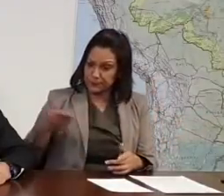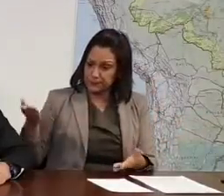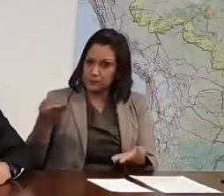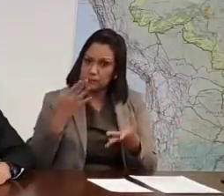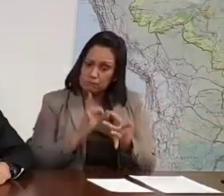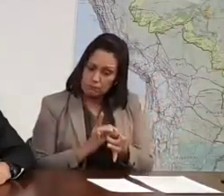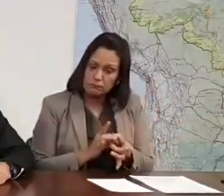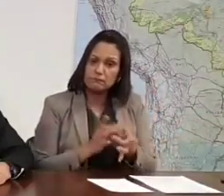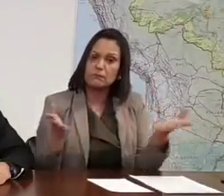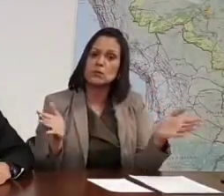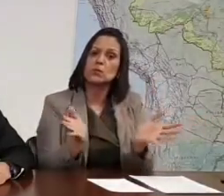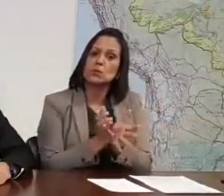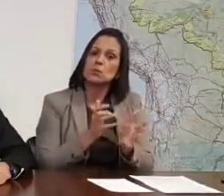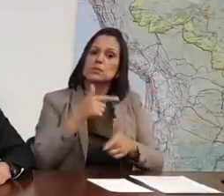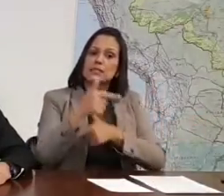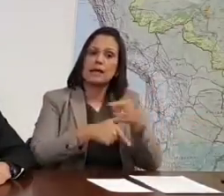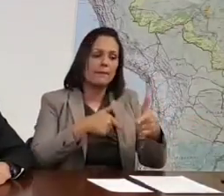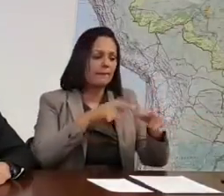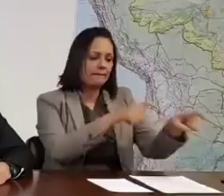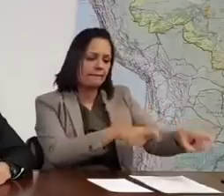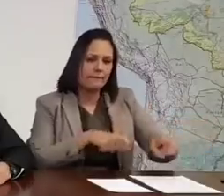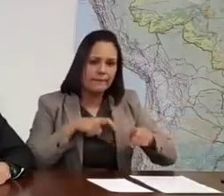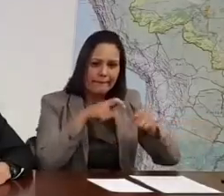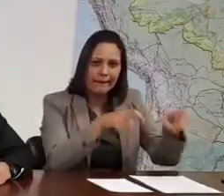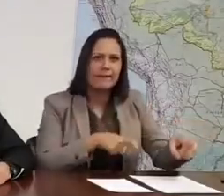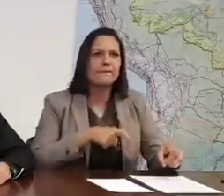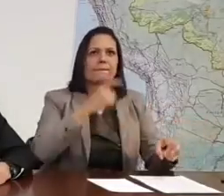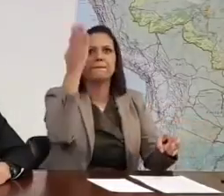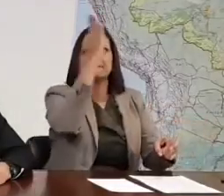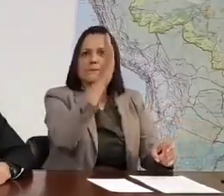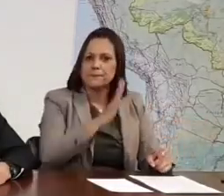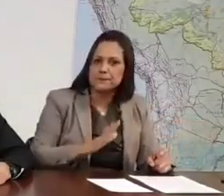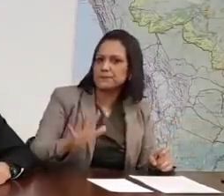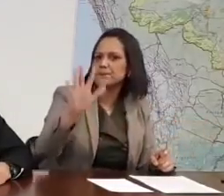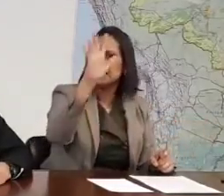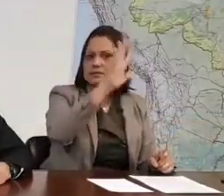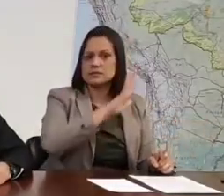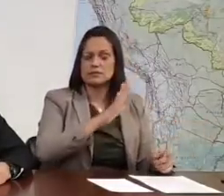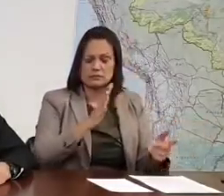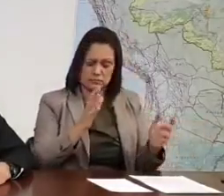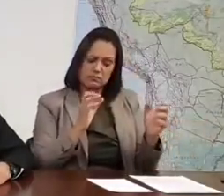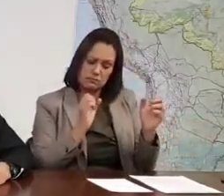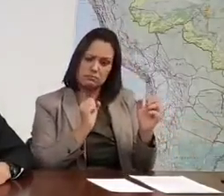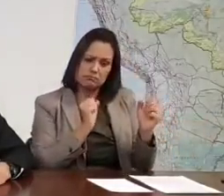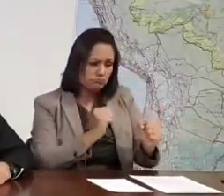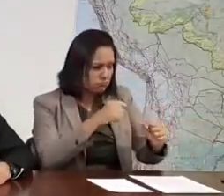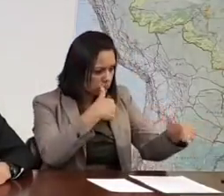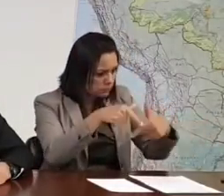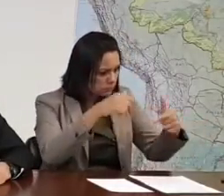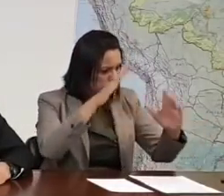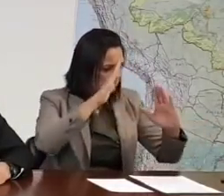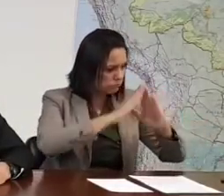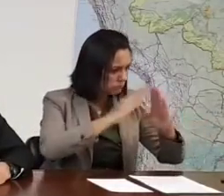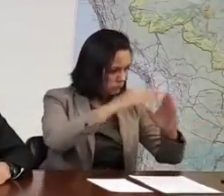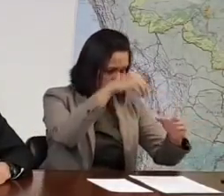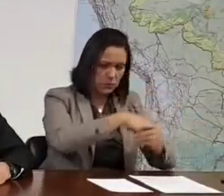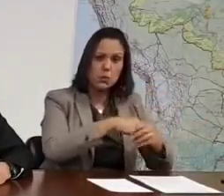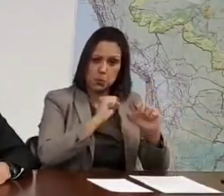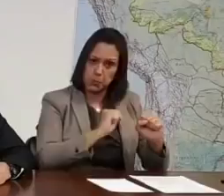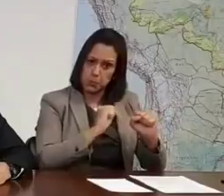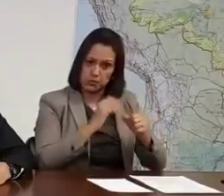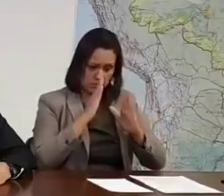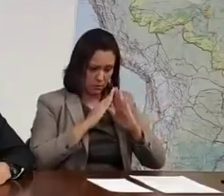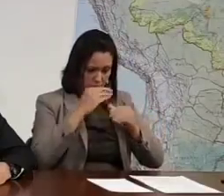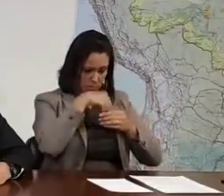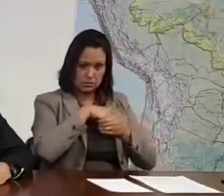a que o produtor rural, em qualquer lugar do Brasil, ou a produtora rural, ela pudesse ter a arma